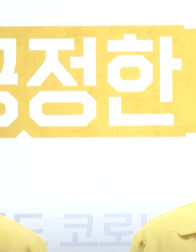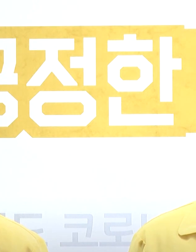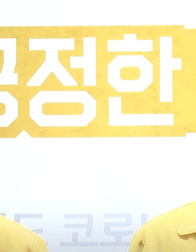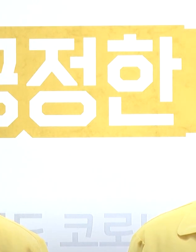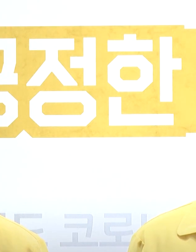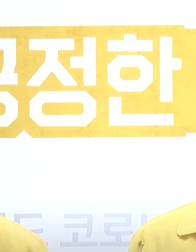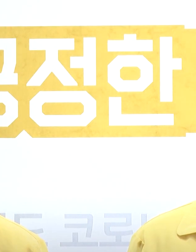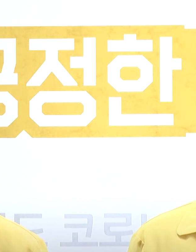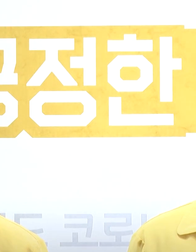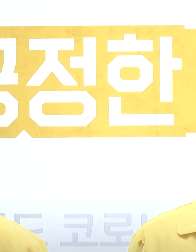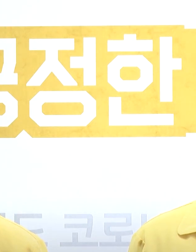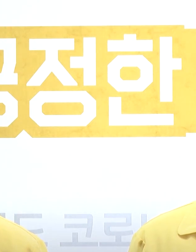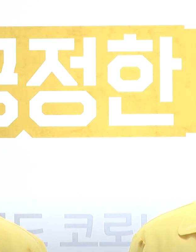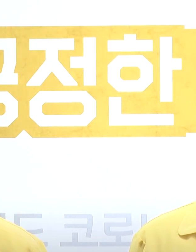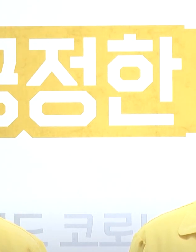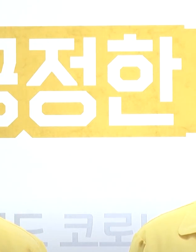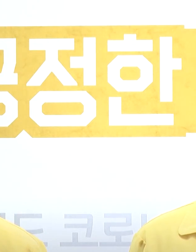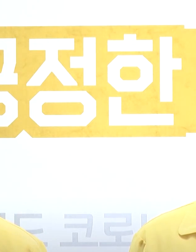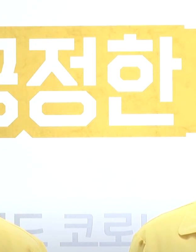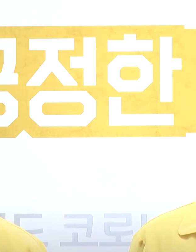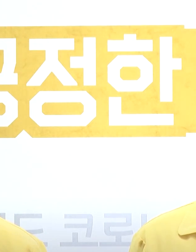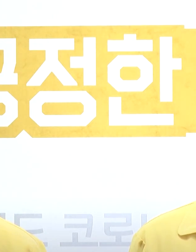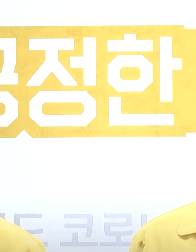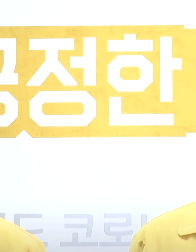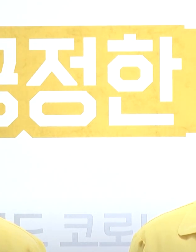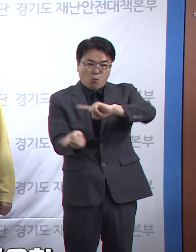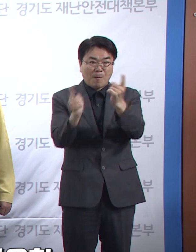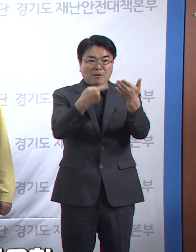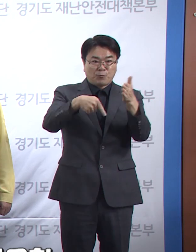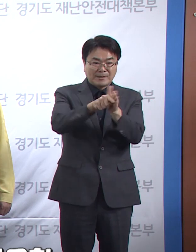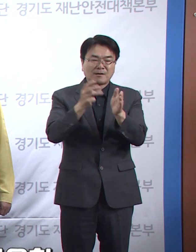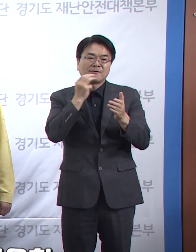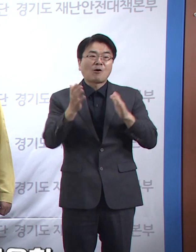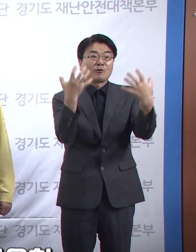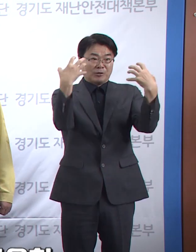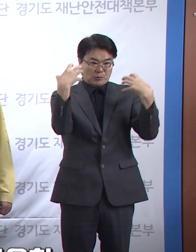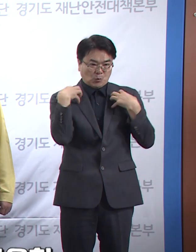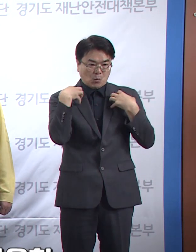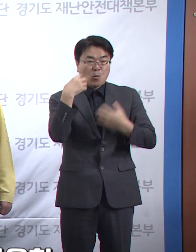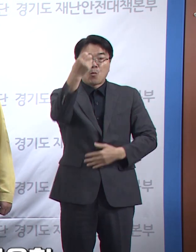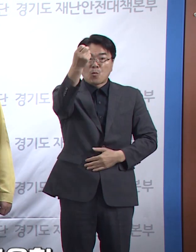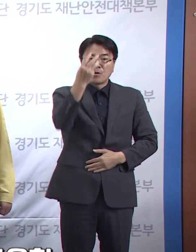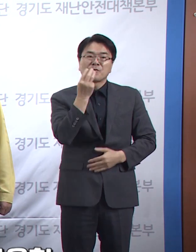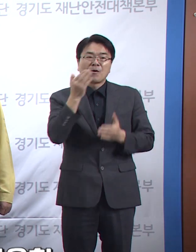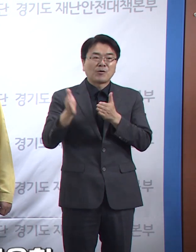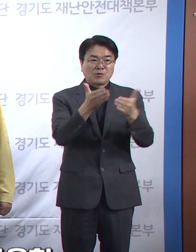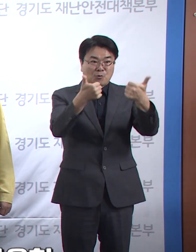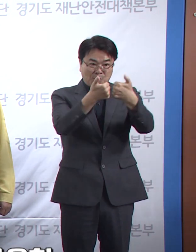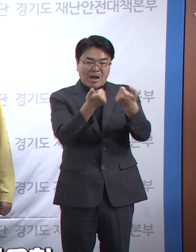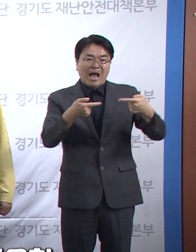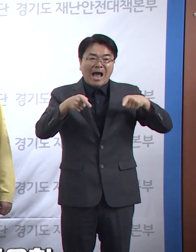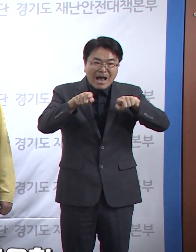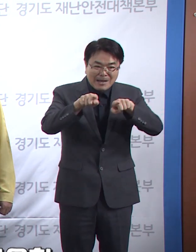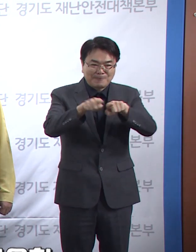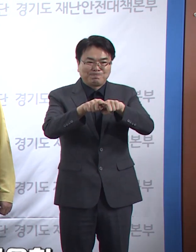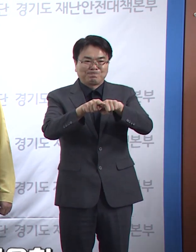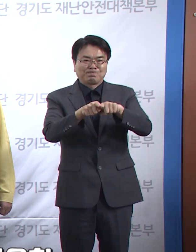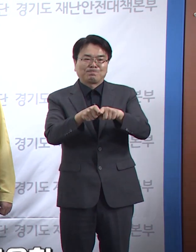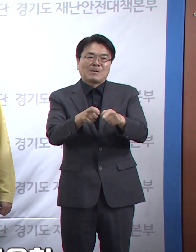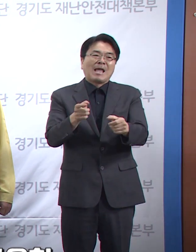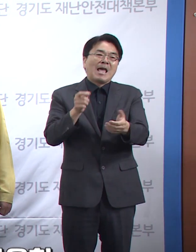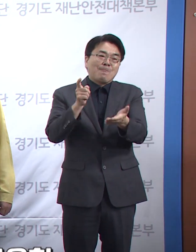극단적 위기 상황에 빠진 골목 경제 소생을 위해서 지역화폐 인센티브를 활용한 소비 촉진